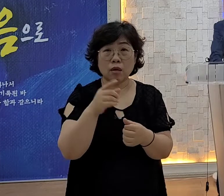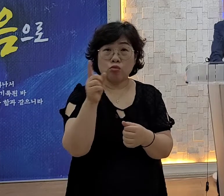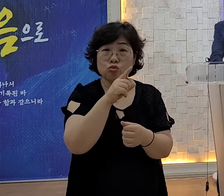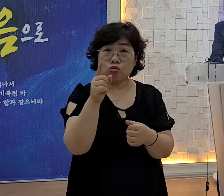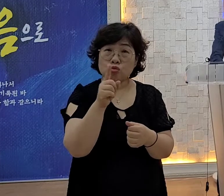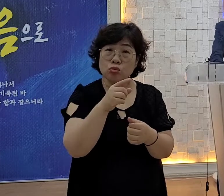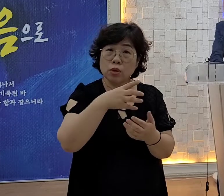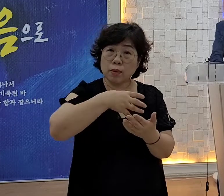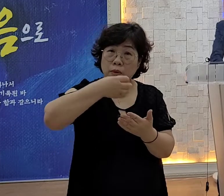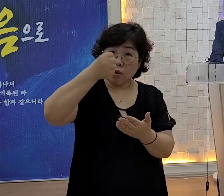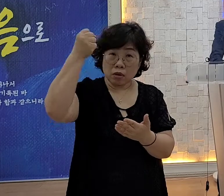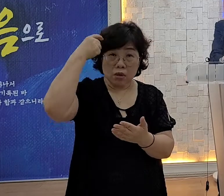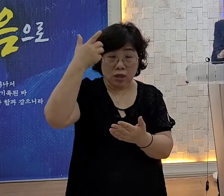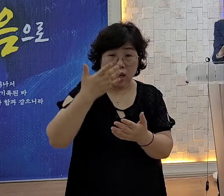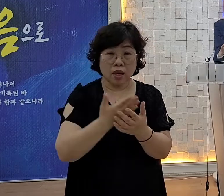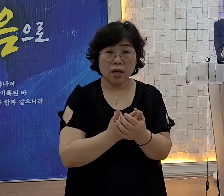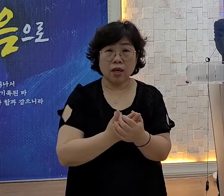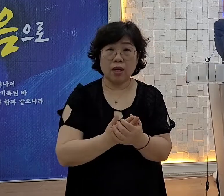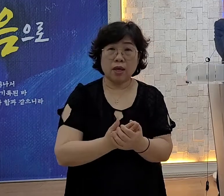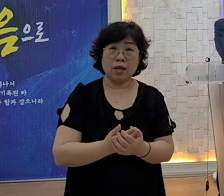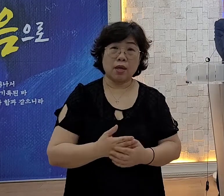질문이 무슨 말이냐면